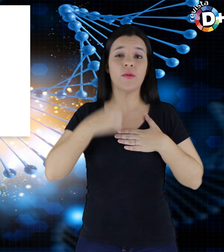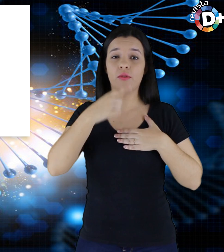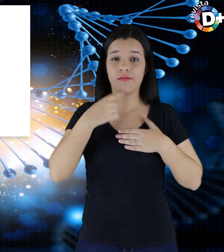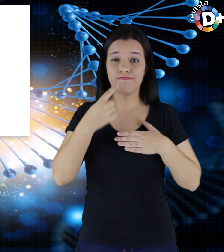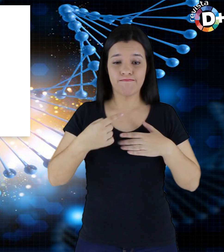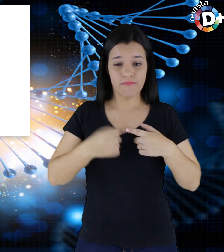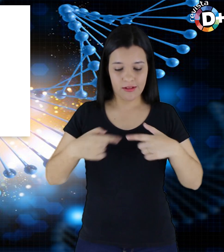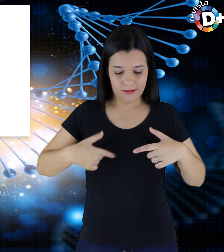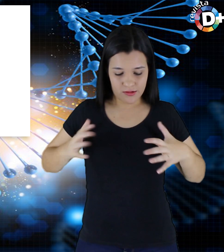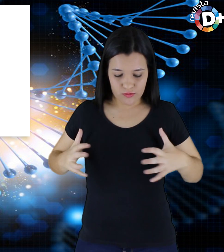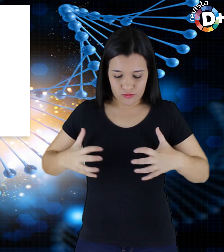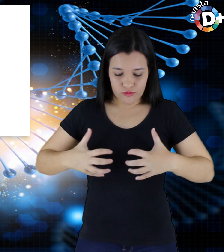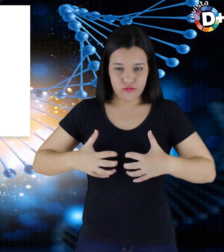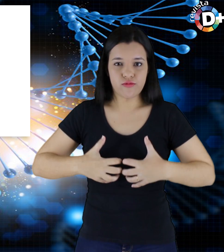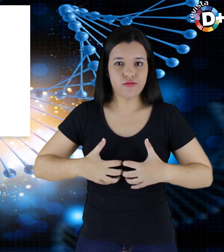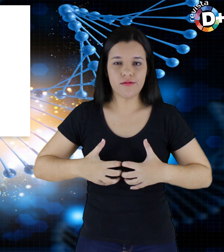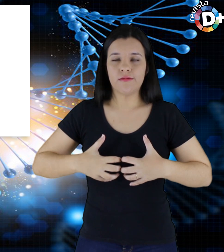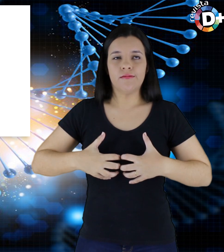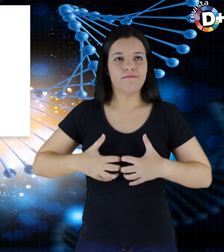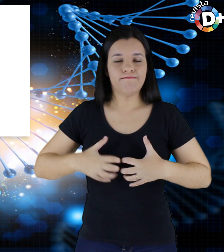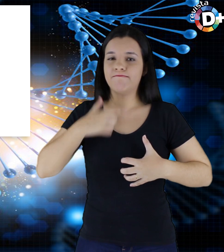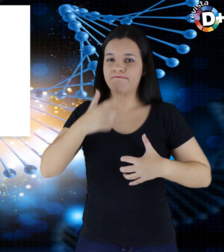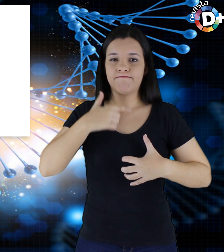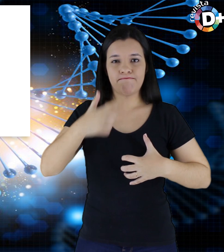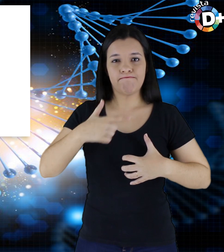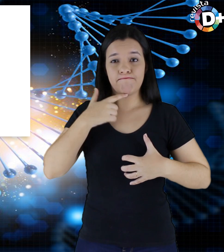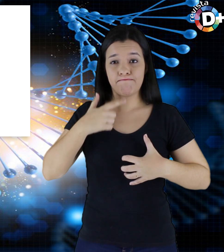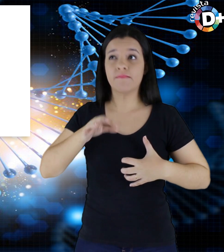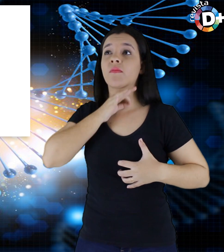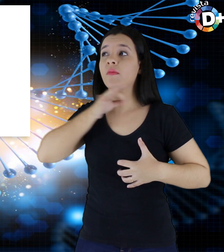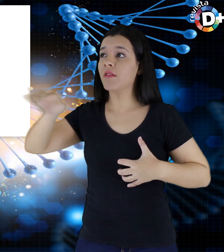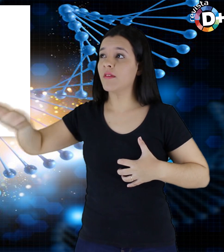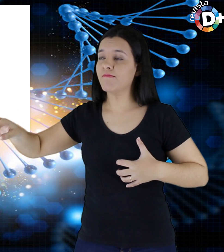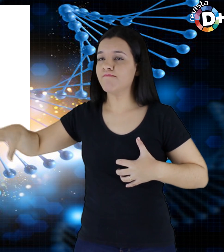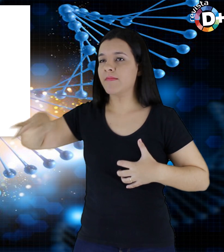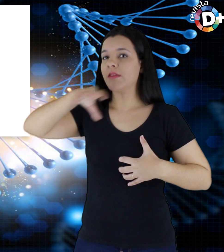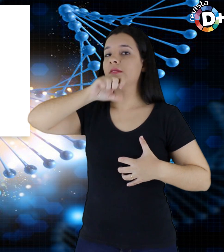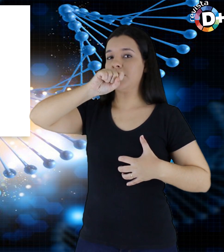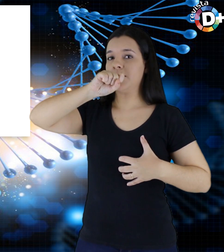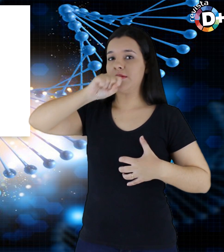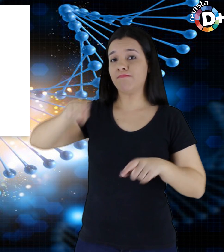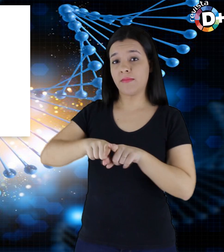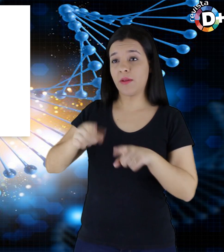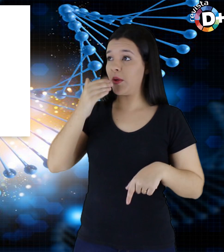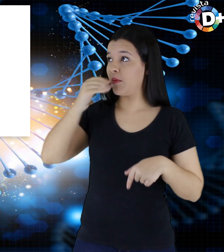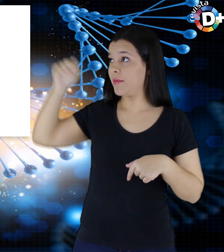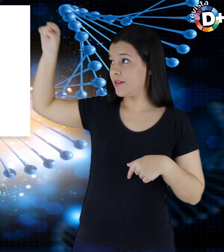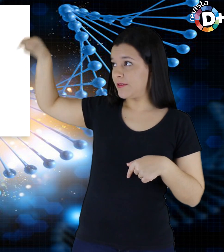ao comprometimento muscular, explica a neuropediatra. A psicóloga